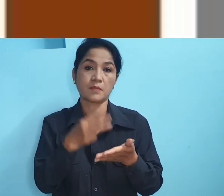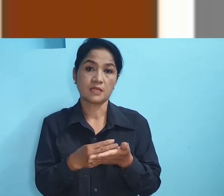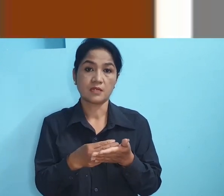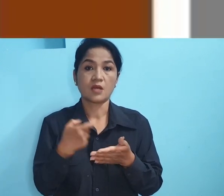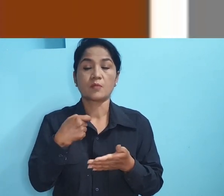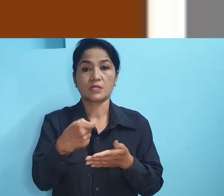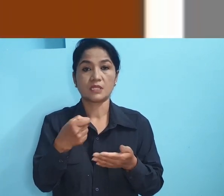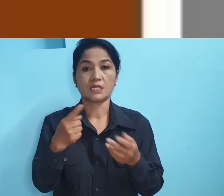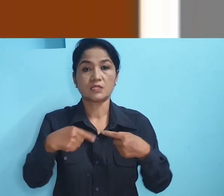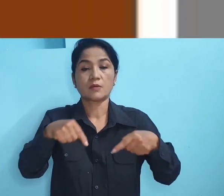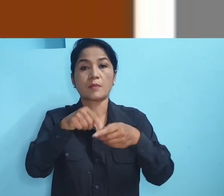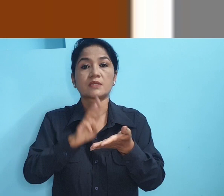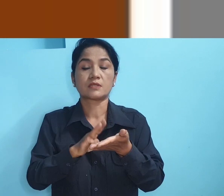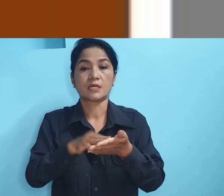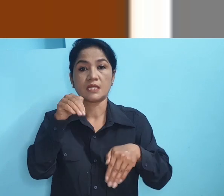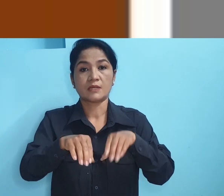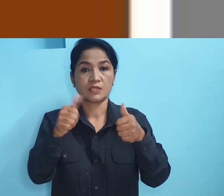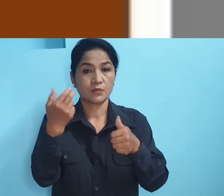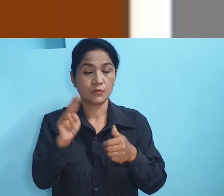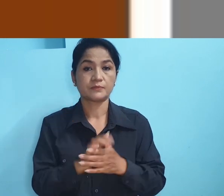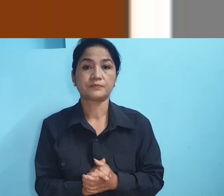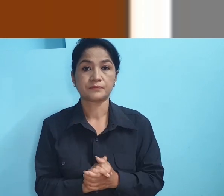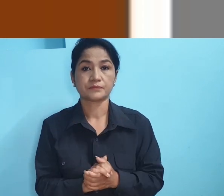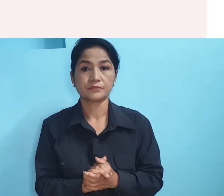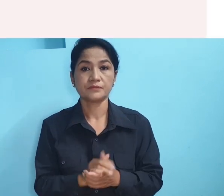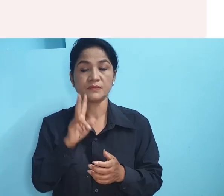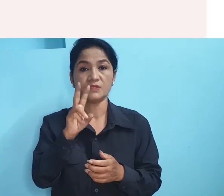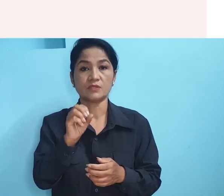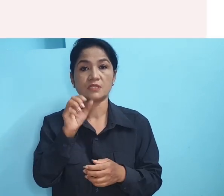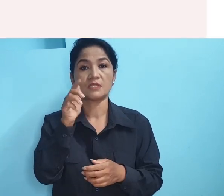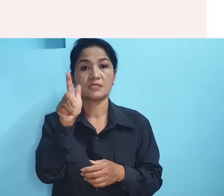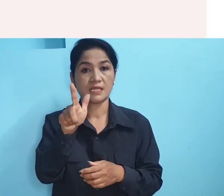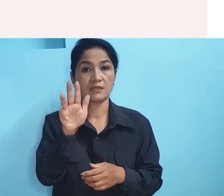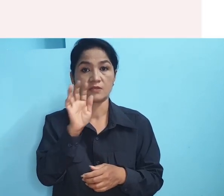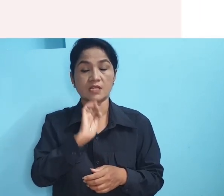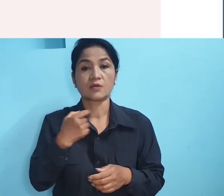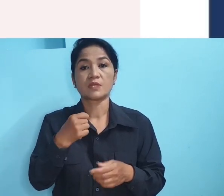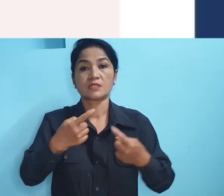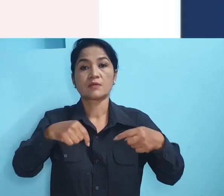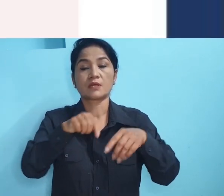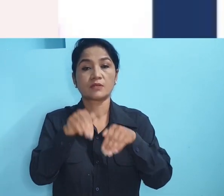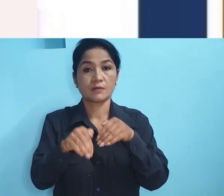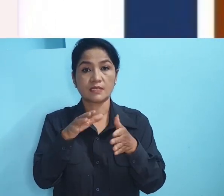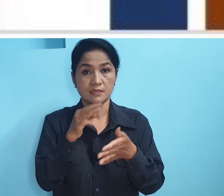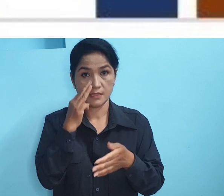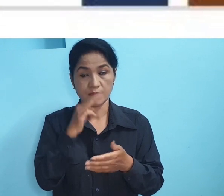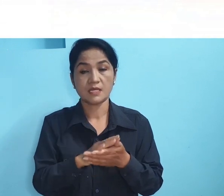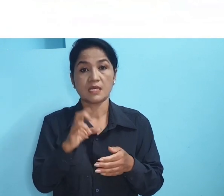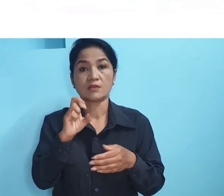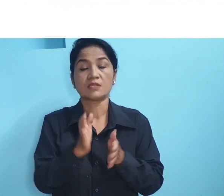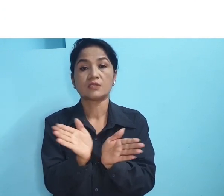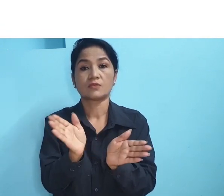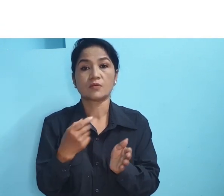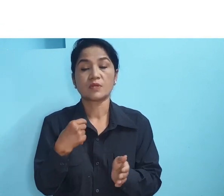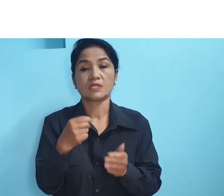6.91% मात्रै प्रतिनिधि सभामा सदस्य निर्वाचित भएका थिए। 2079को प्रतिनिधि सभाको निर्वाचनमा त